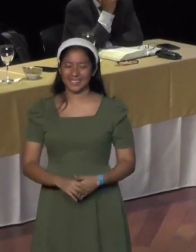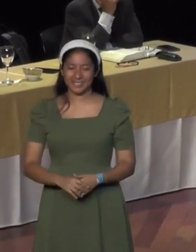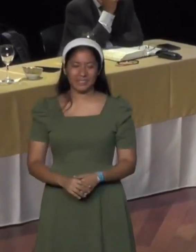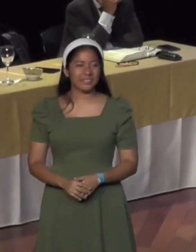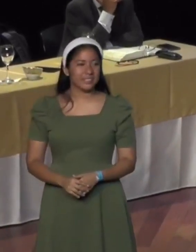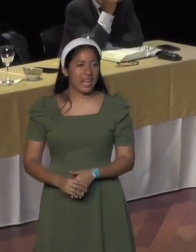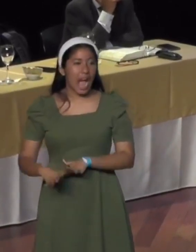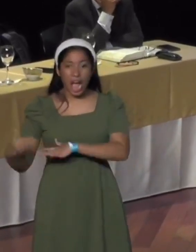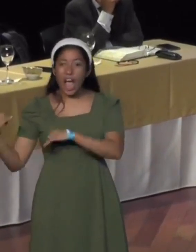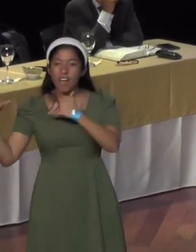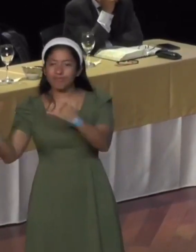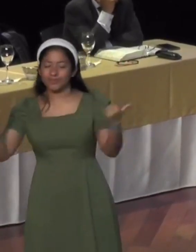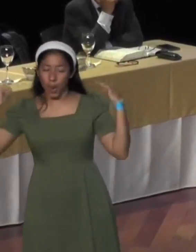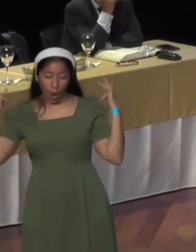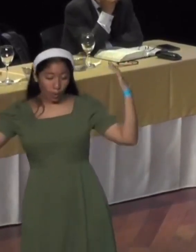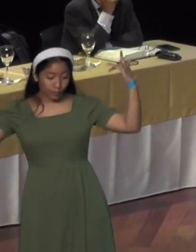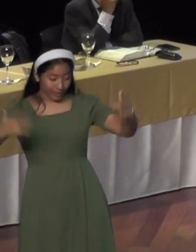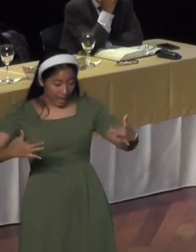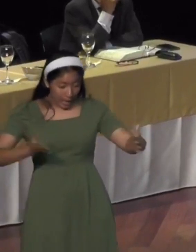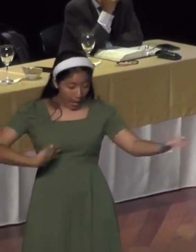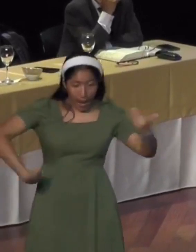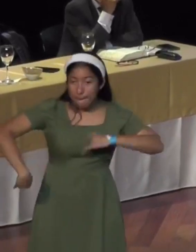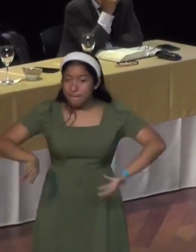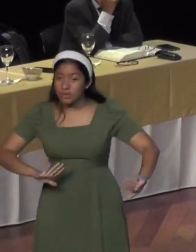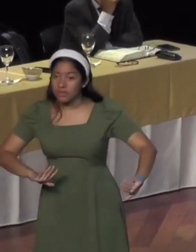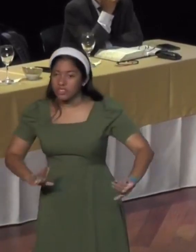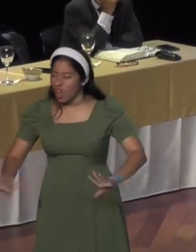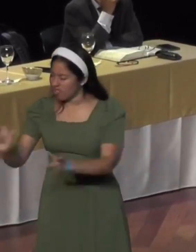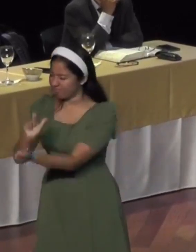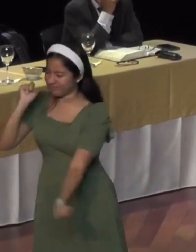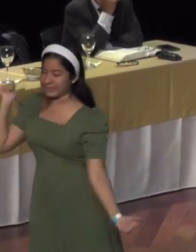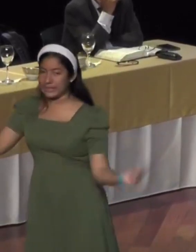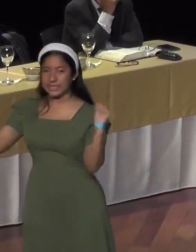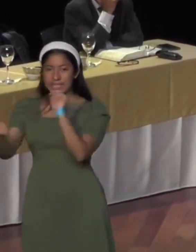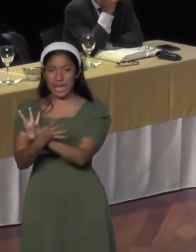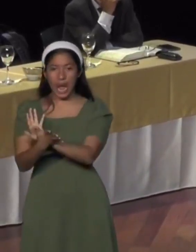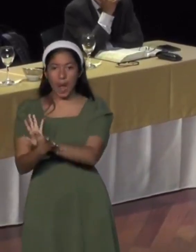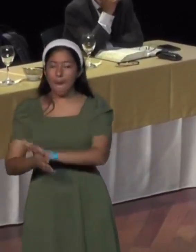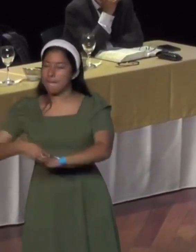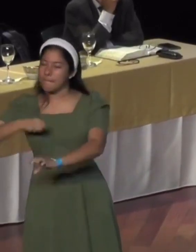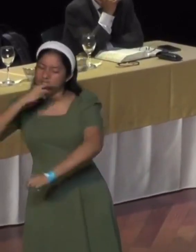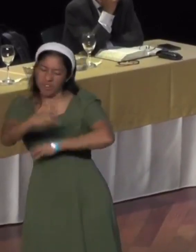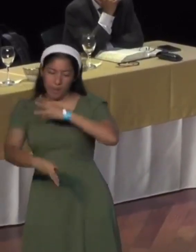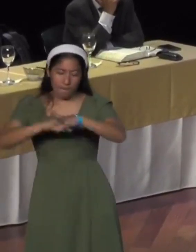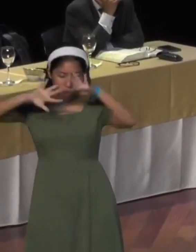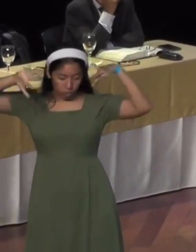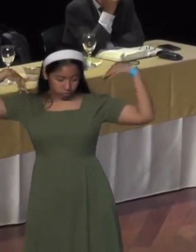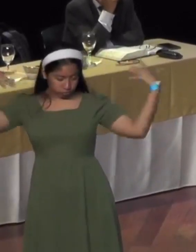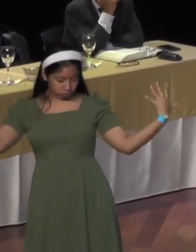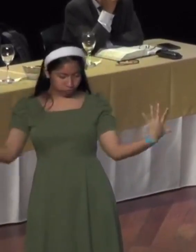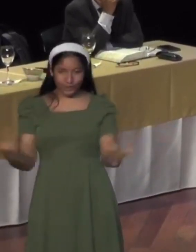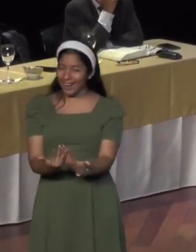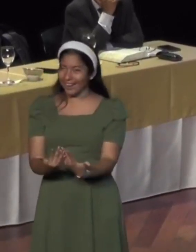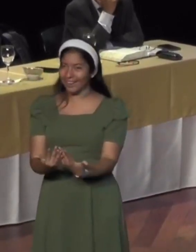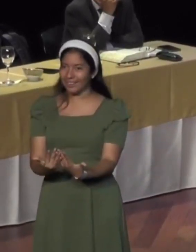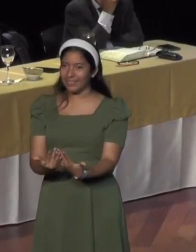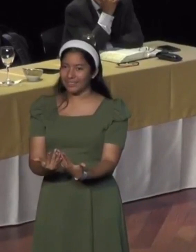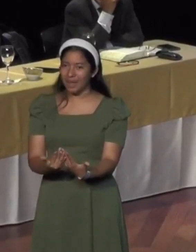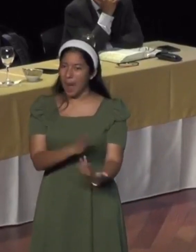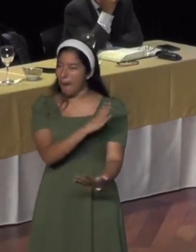Habrá en este congreso alguien que revolucione esta nación o que revolucione el mundo entero.